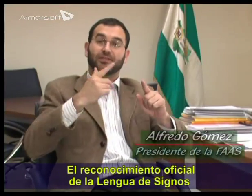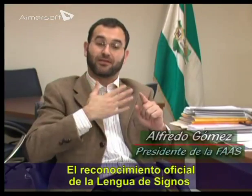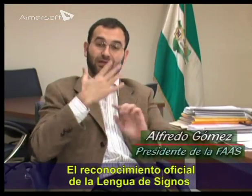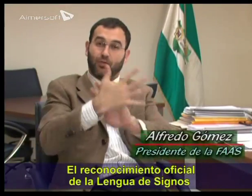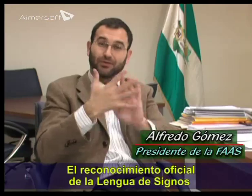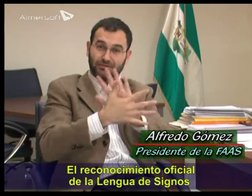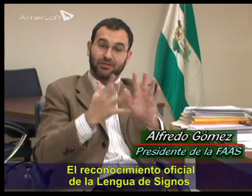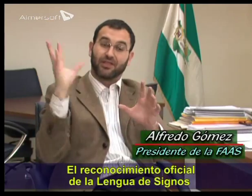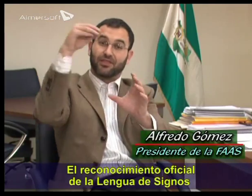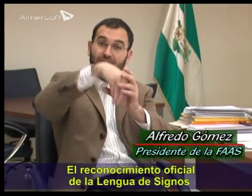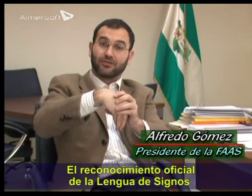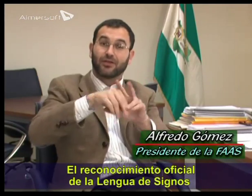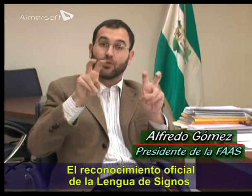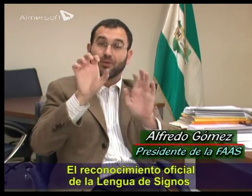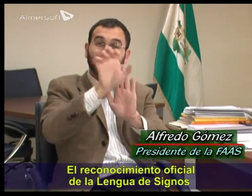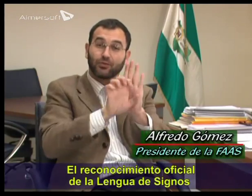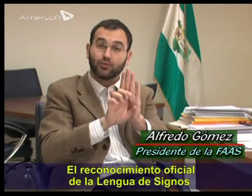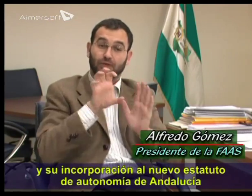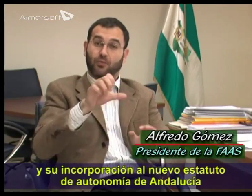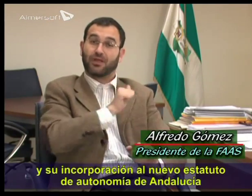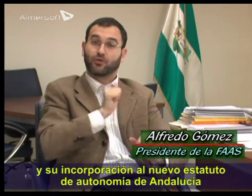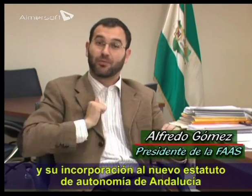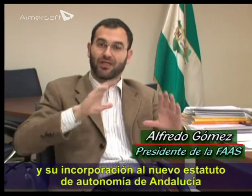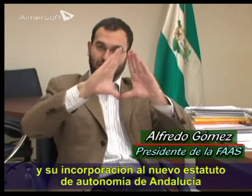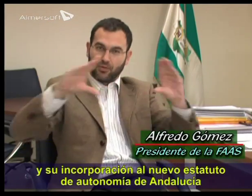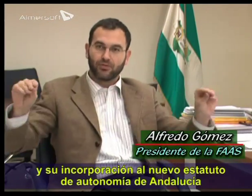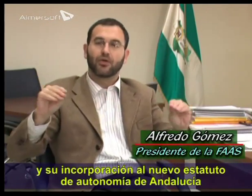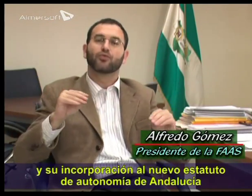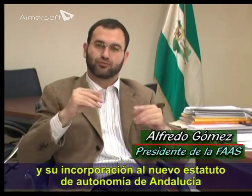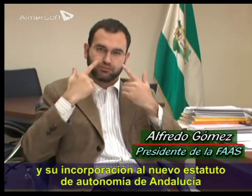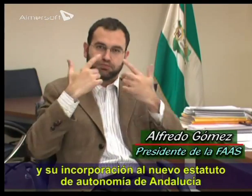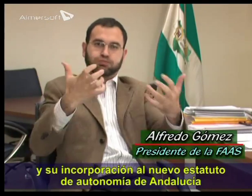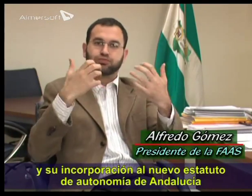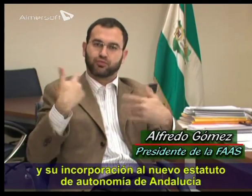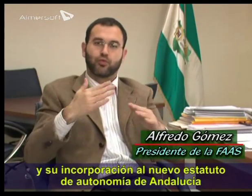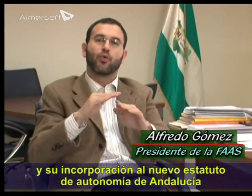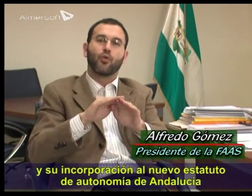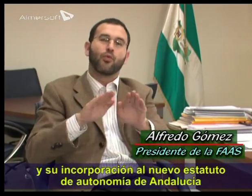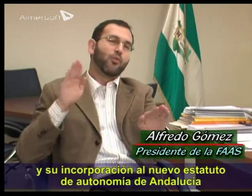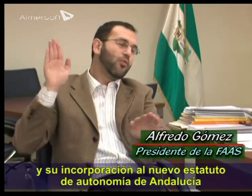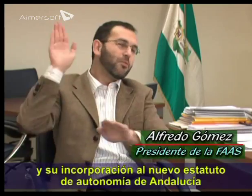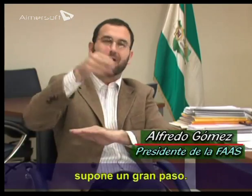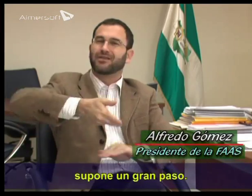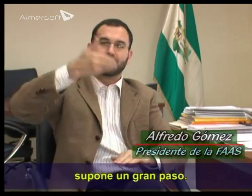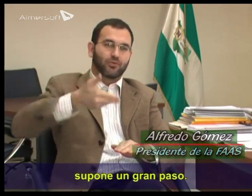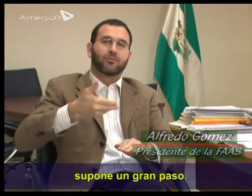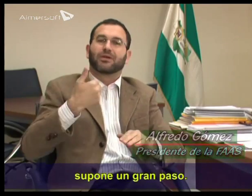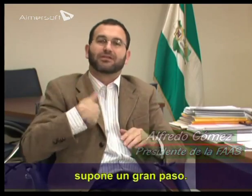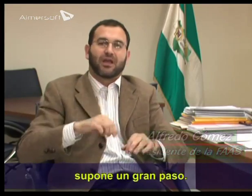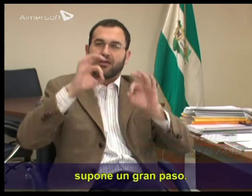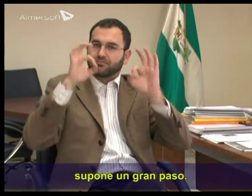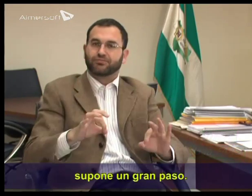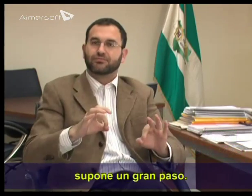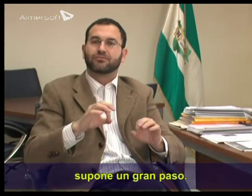El reconocimiento oficial de la lengua de signos y su incorporación al nuevo Estatuto de Autonomía de Andalucía supone un